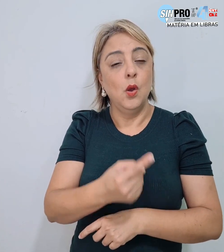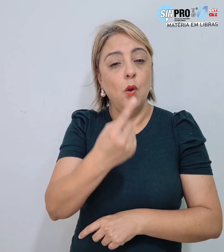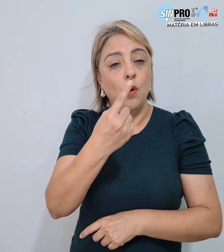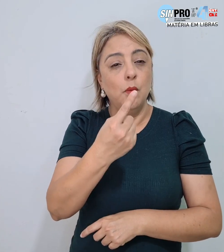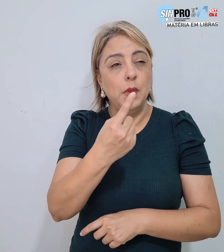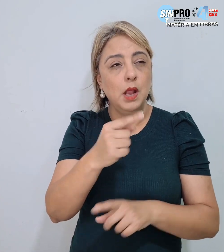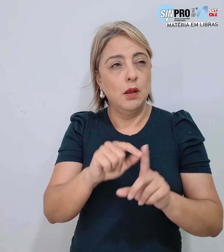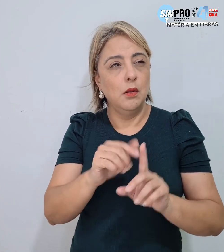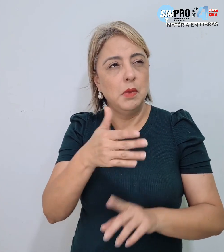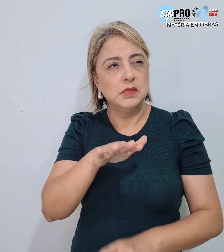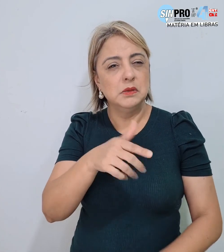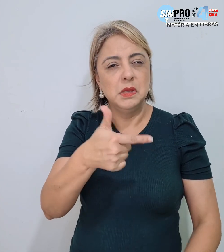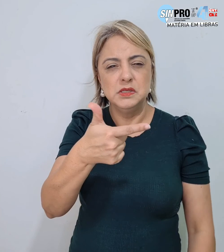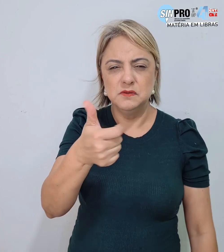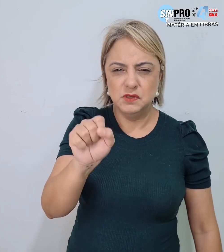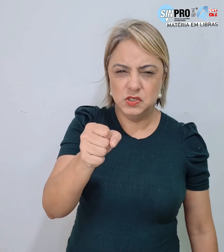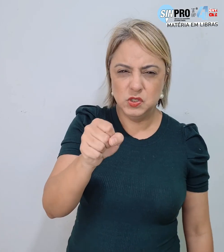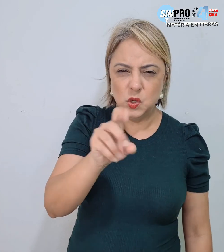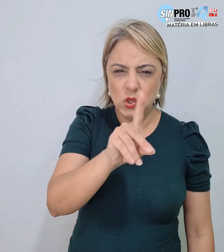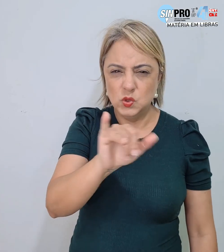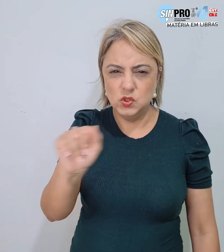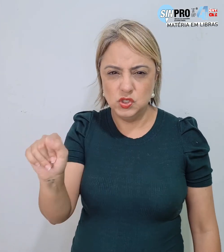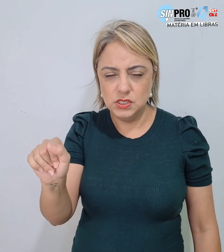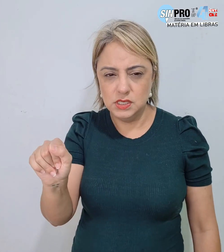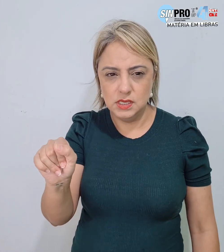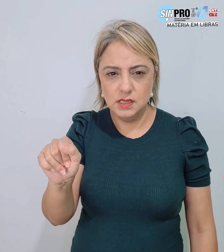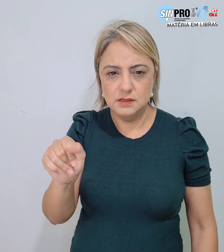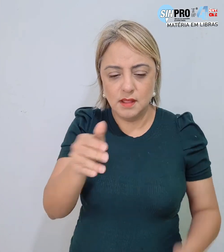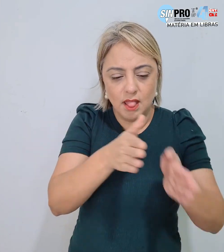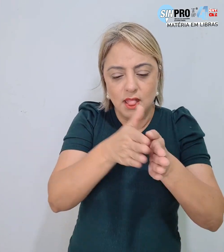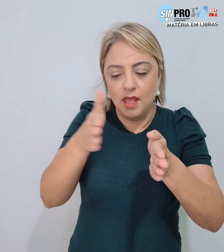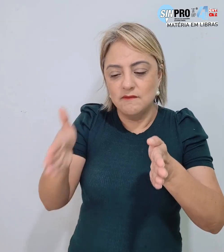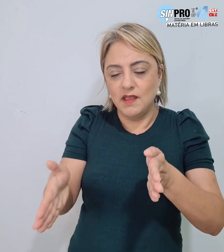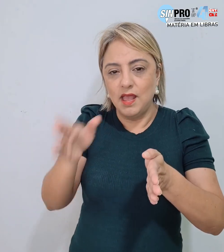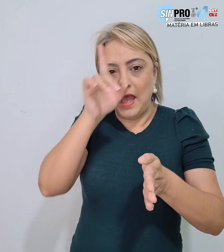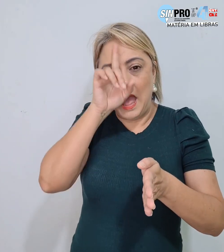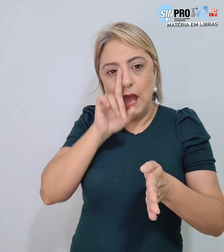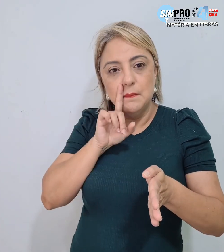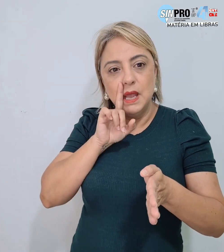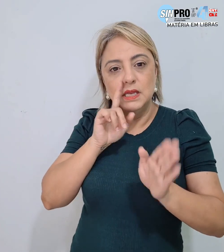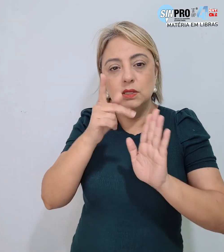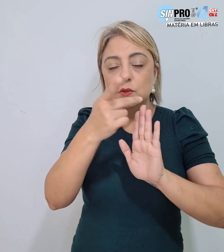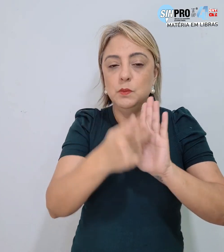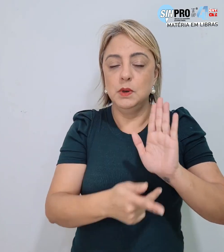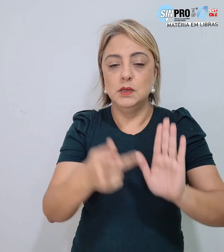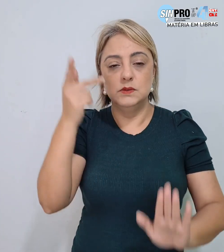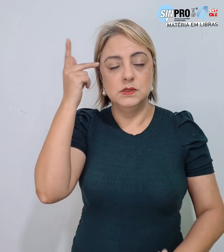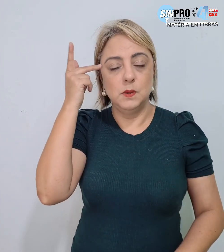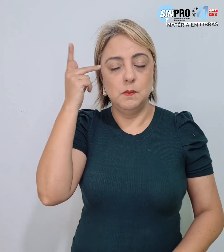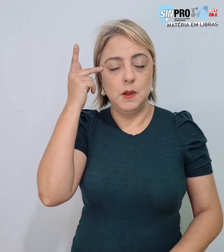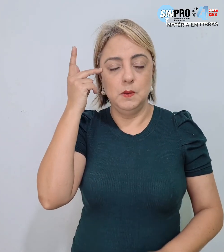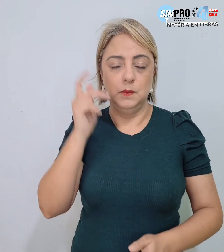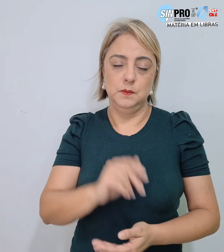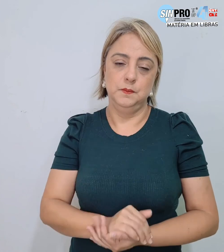28 dias tô na fase amarela do plano São Paulo